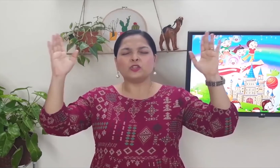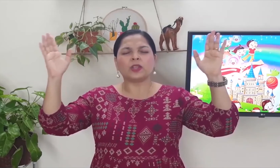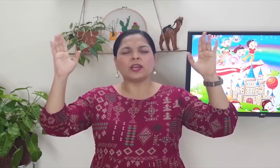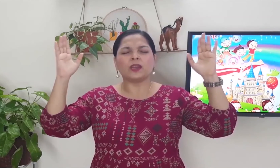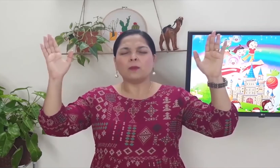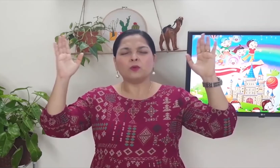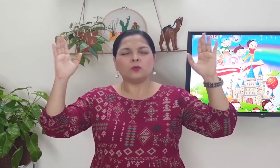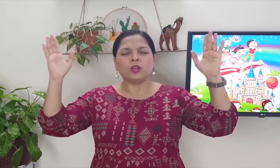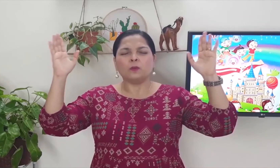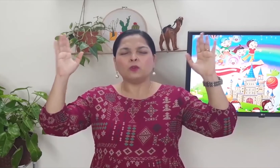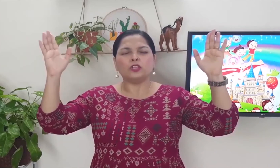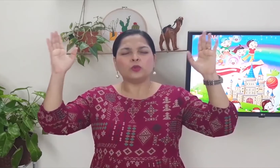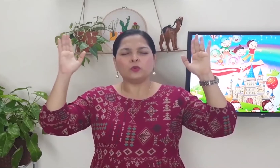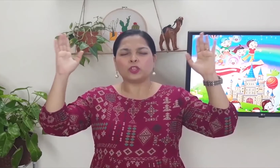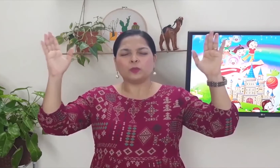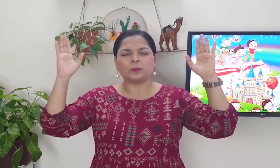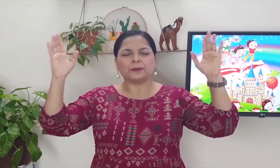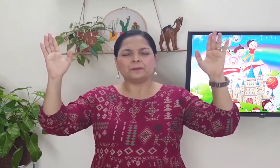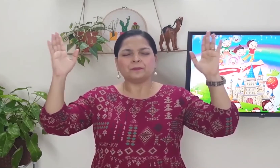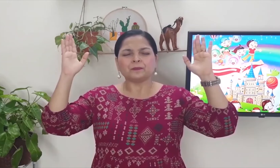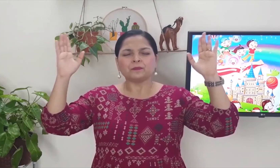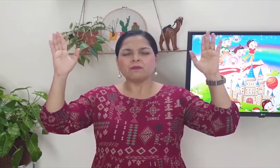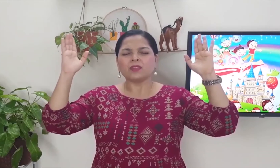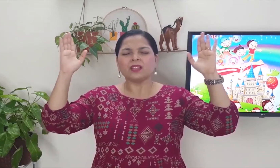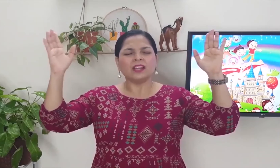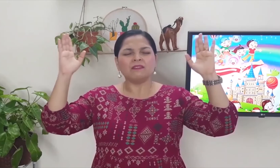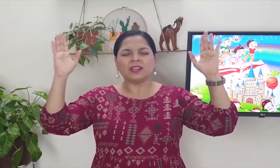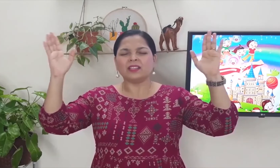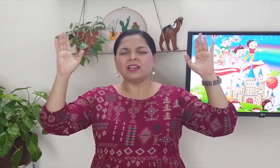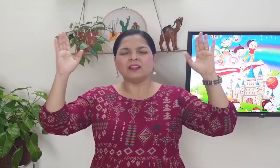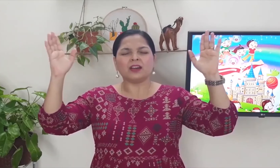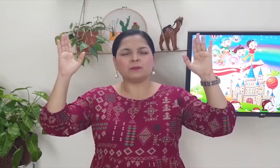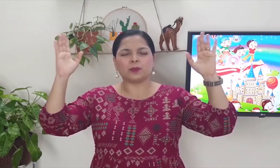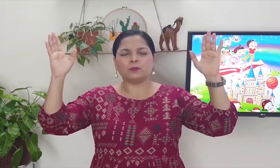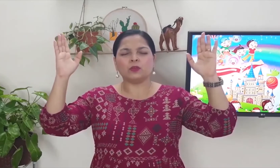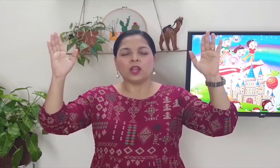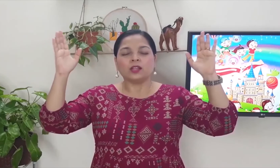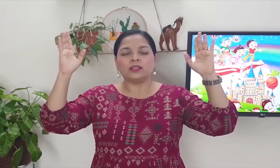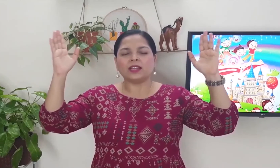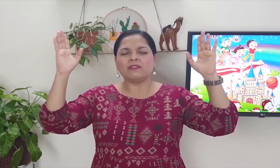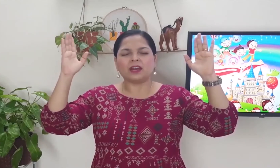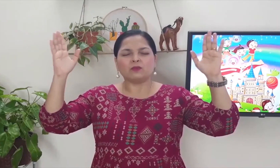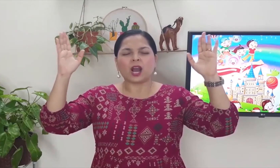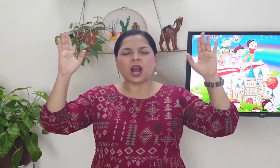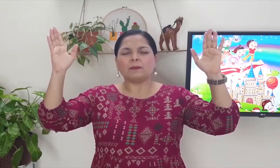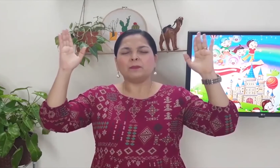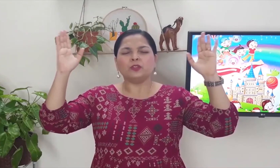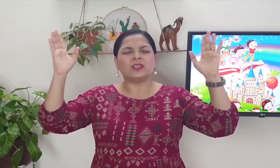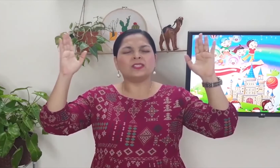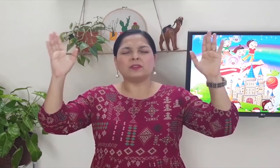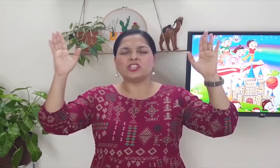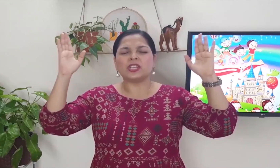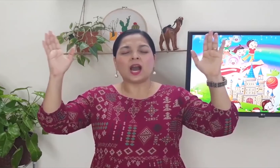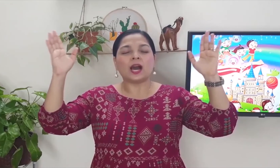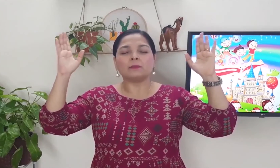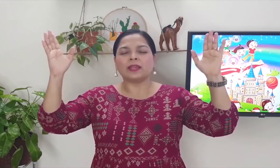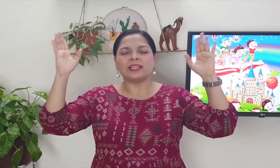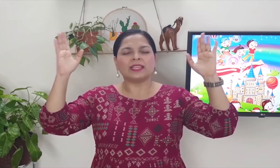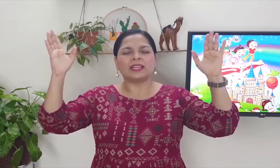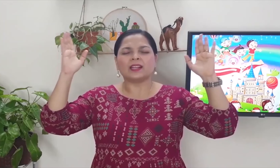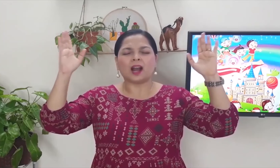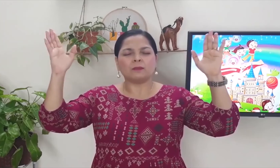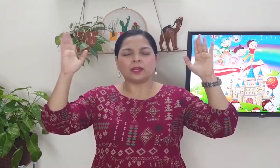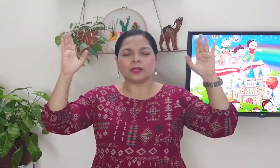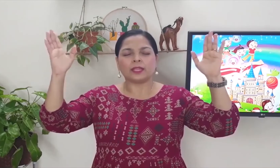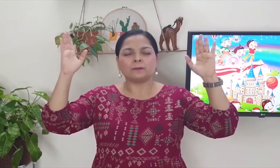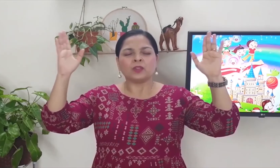म आशिष बोल्दछु। धन्यवाद, धन्यवाद परमेश्वर पिता। तपाईँको बुद्धि र ज्ञानलाई म यिनीहरूमाथि बोल्दछु, तपाईँको जीवनलाई बोल्दछु। तपाईँको ज्ञानद्वारा